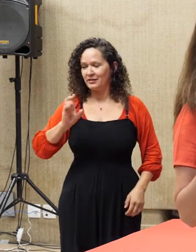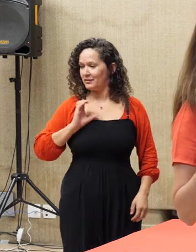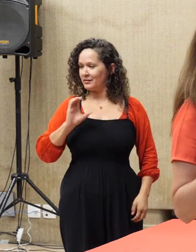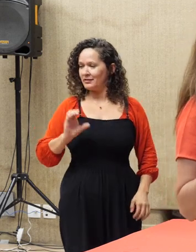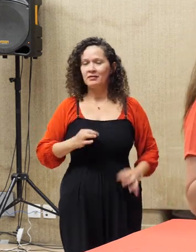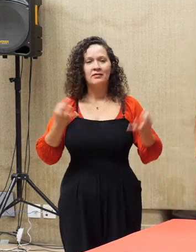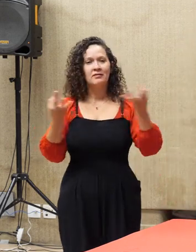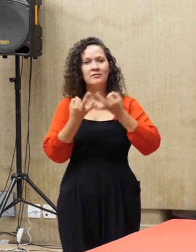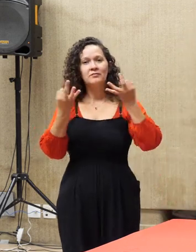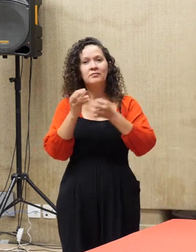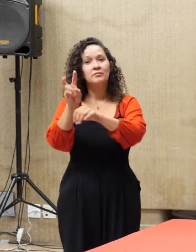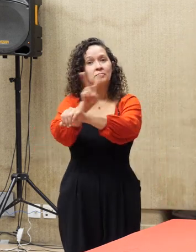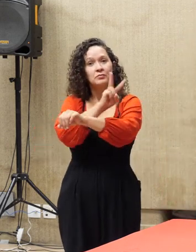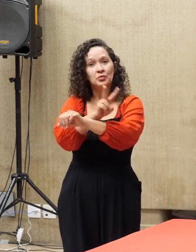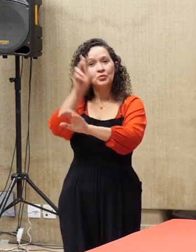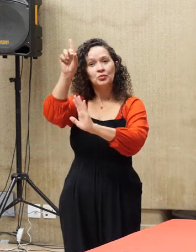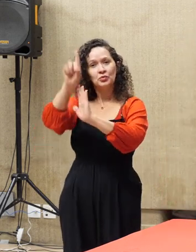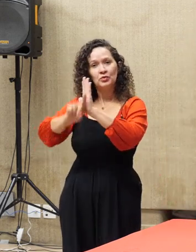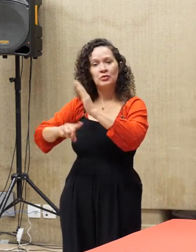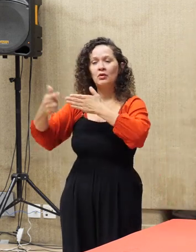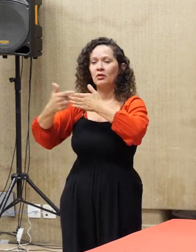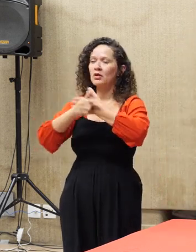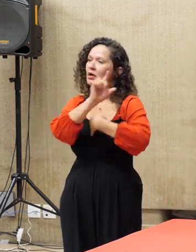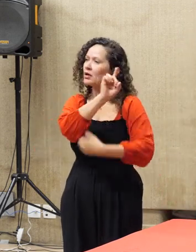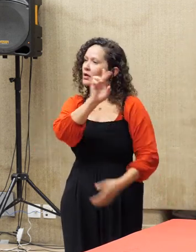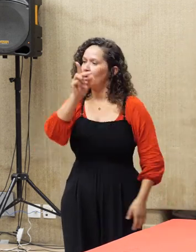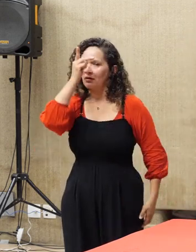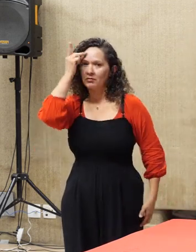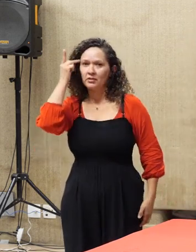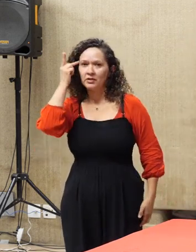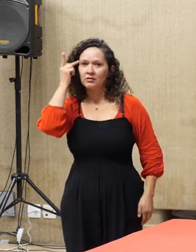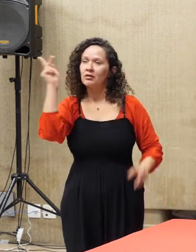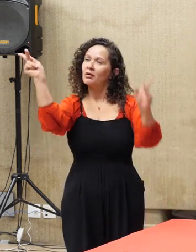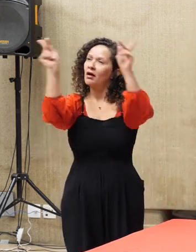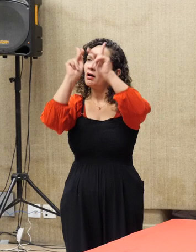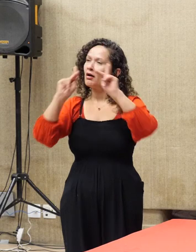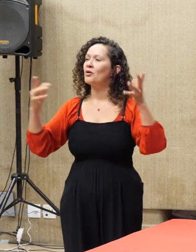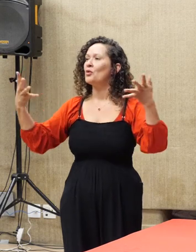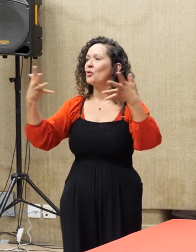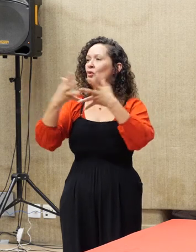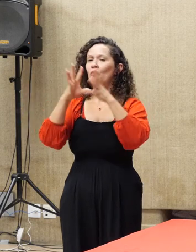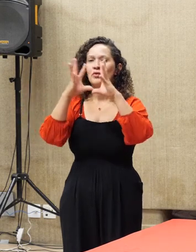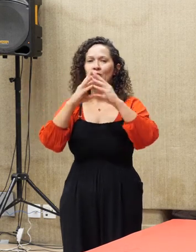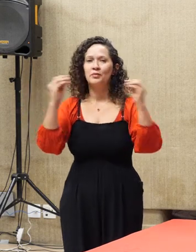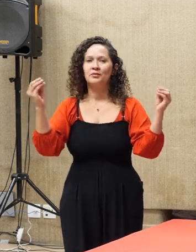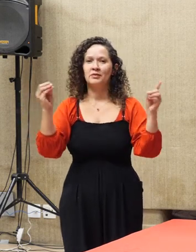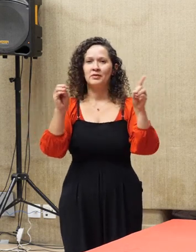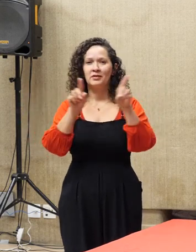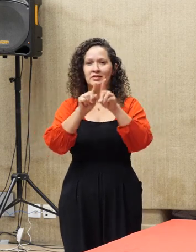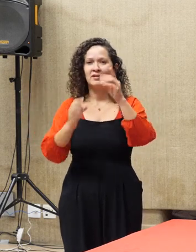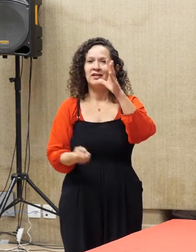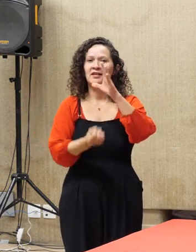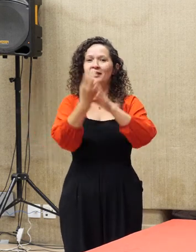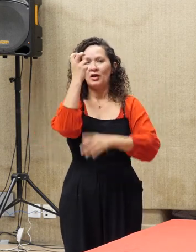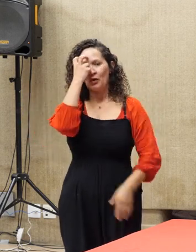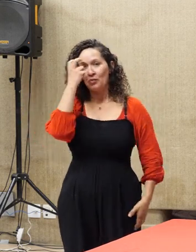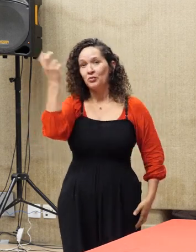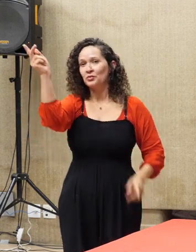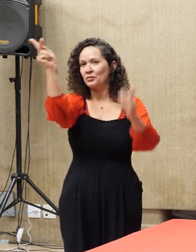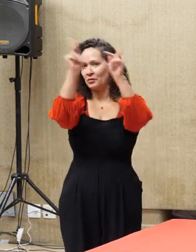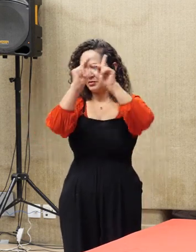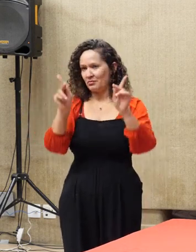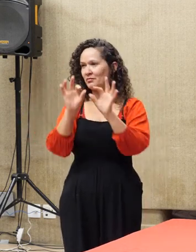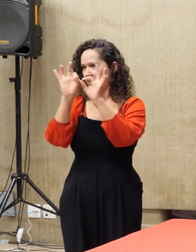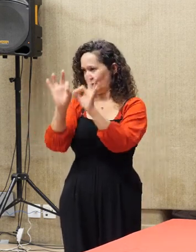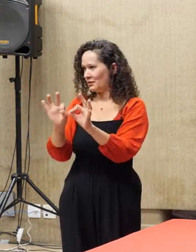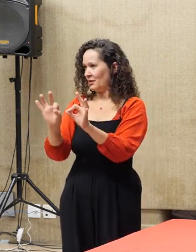cidadania, para a proteção dos direitos e deveres individuais, para a pacificação dos conflitos e para a construção de uma cultura de paz.